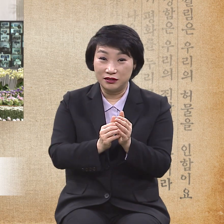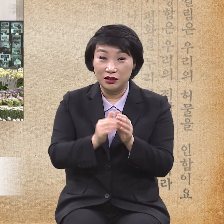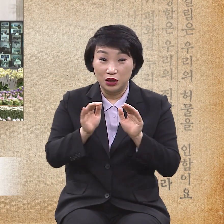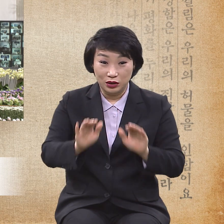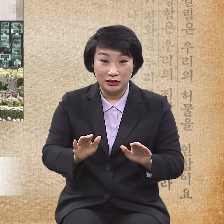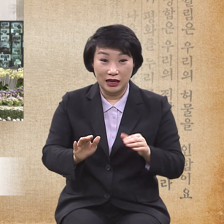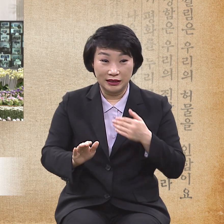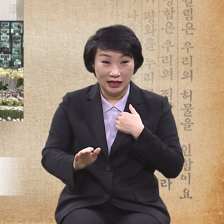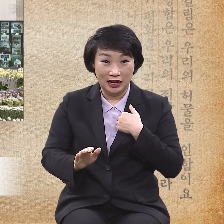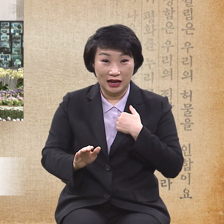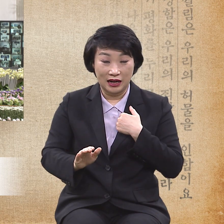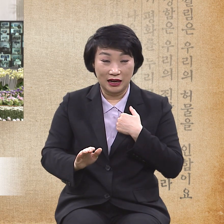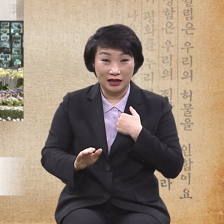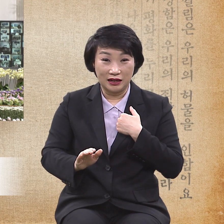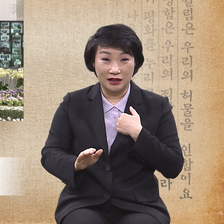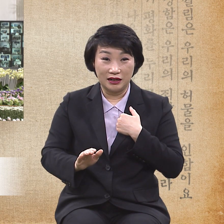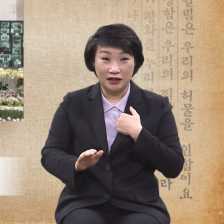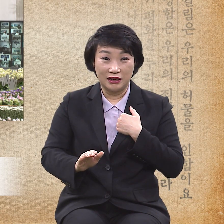내가